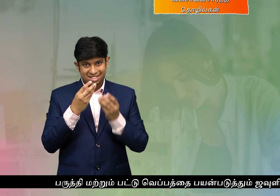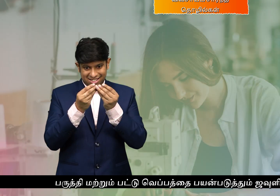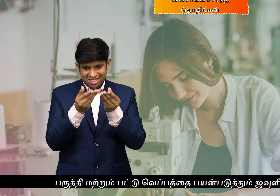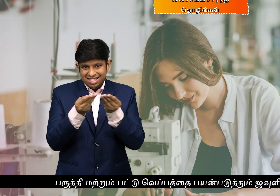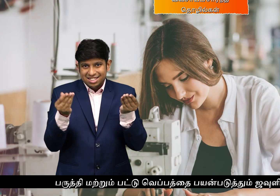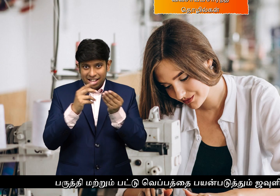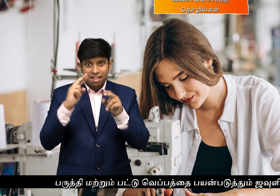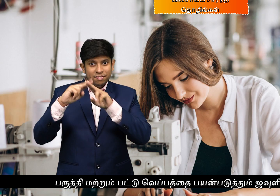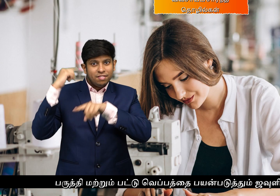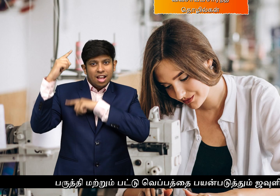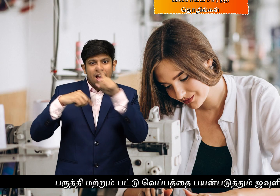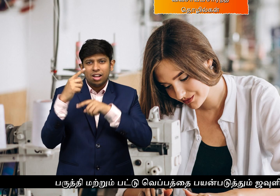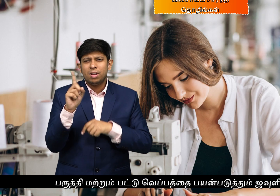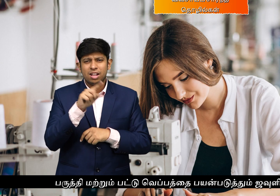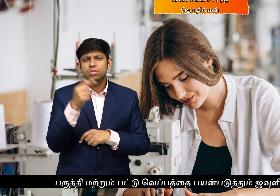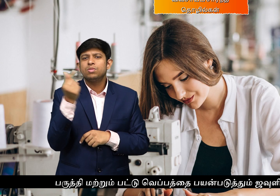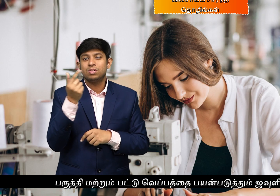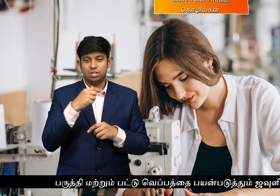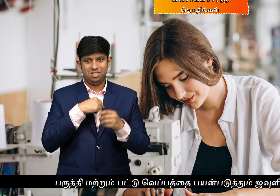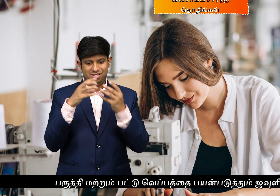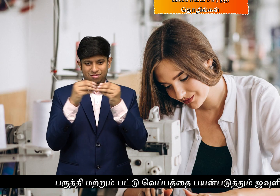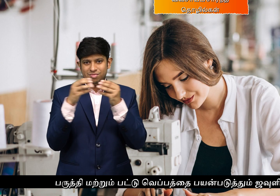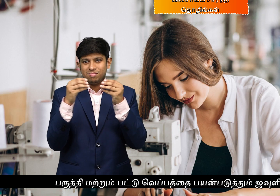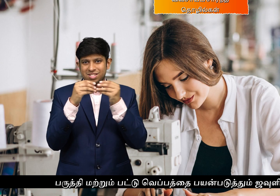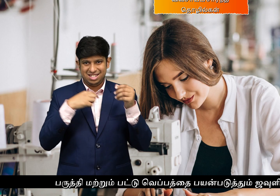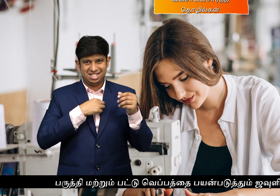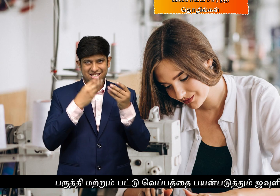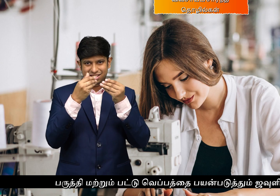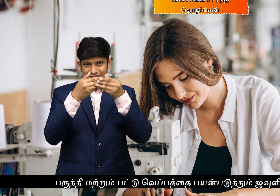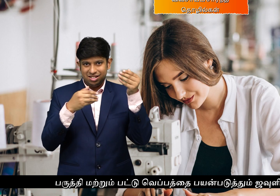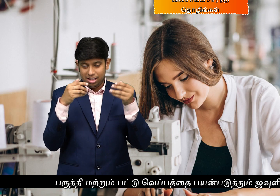பருத்தி மற்றும் பட்டு வெப்பத்தை பயன்படுத்தும் ஜவுளி தொழில்.